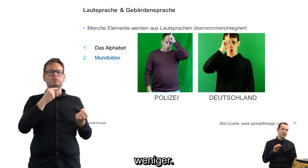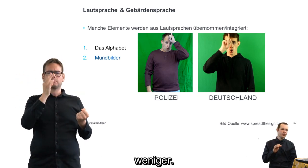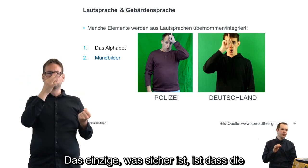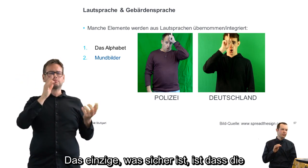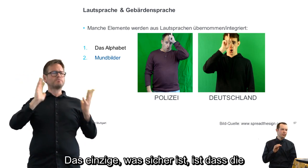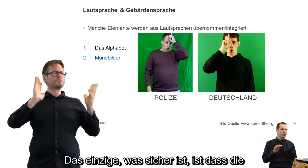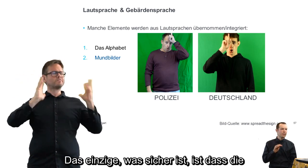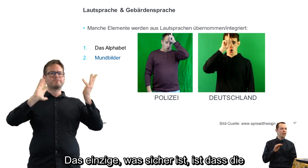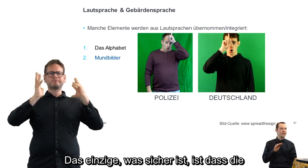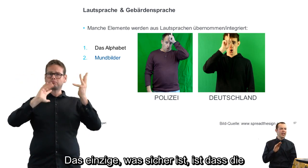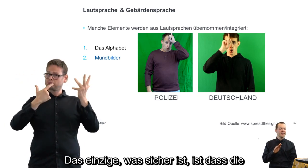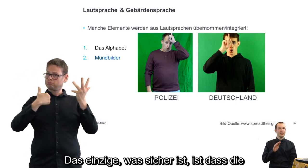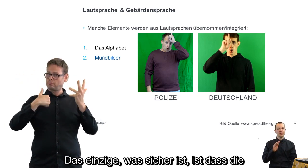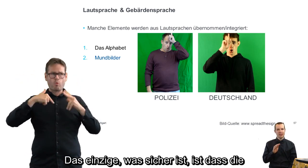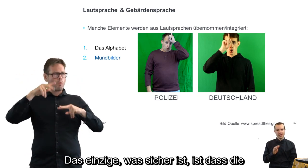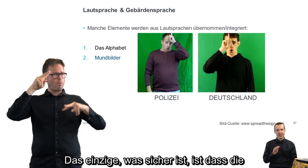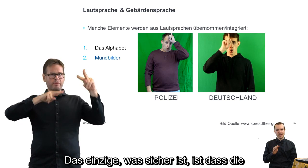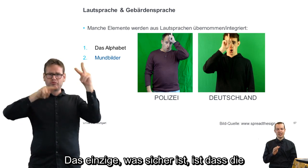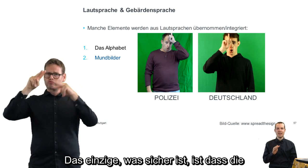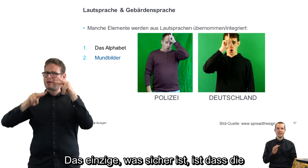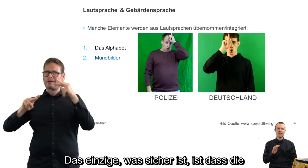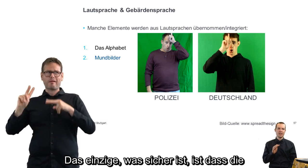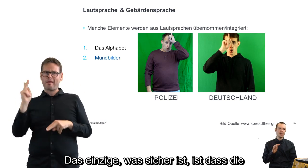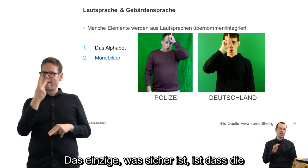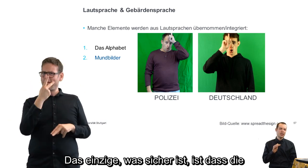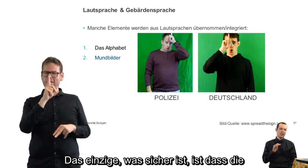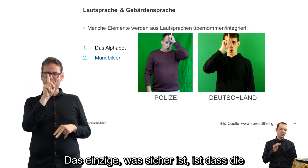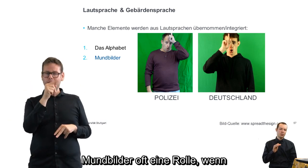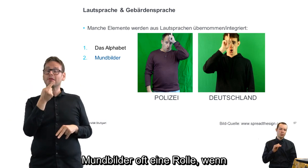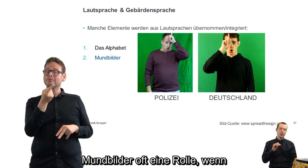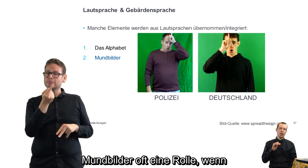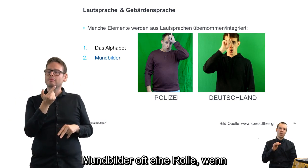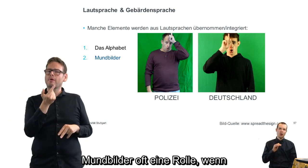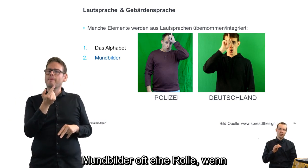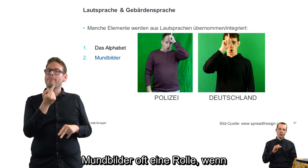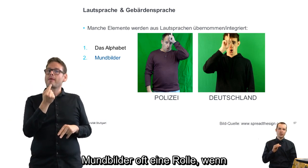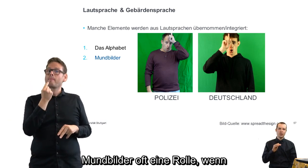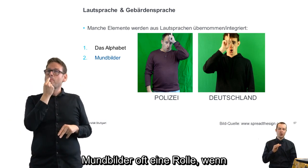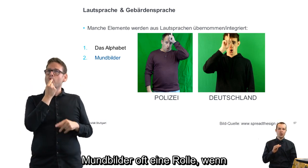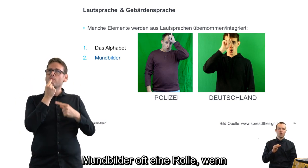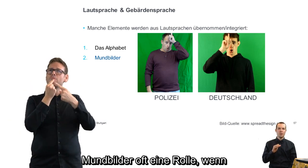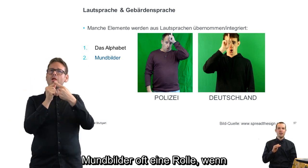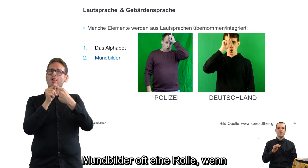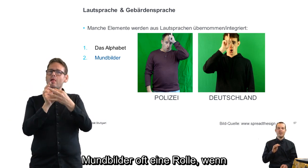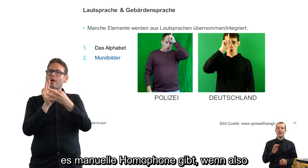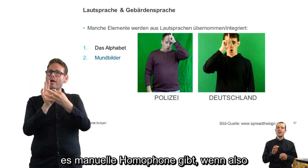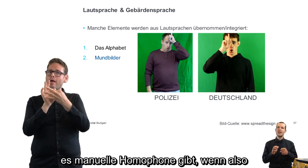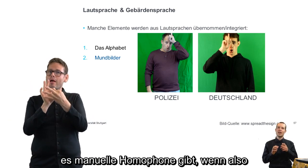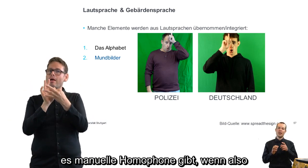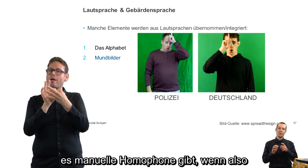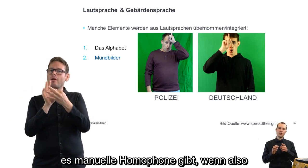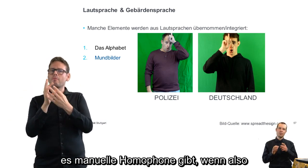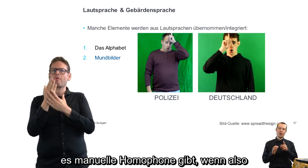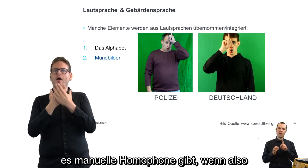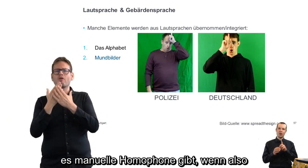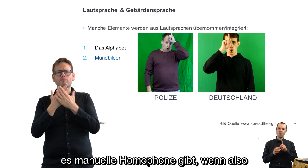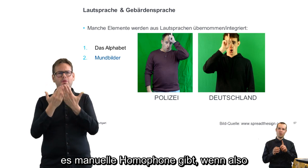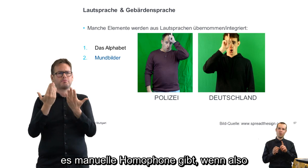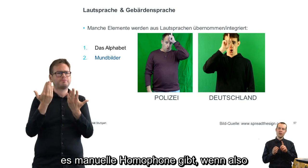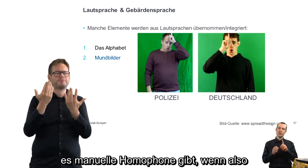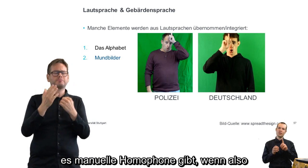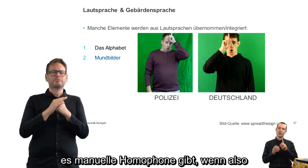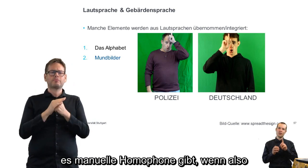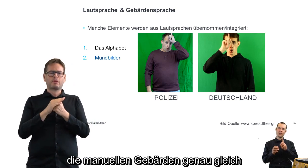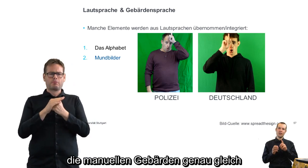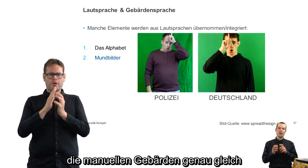weniger. Das Einzige, was sicher ist, ist, dass die Mundbilder oft eine Rolle spielen, wenn es manuelle